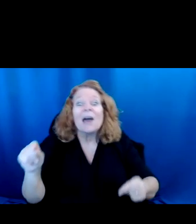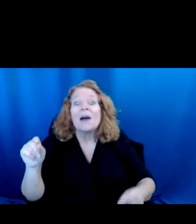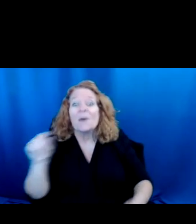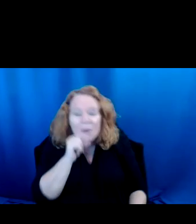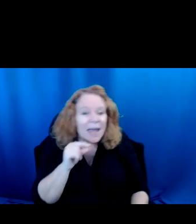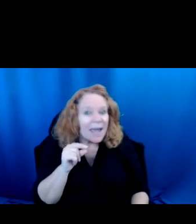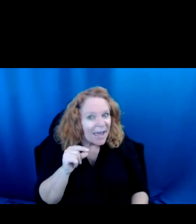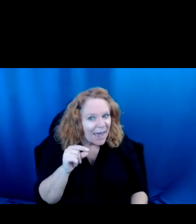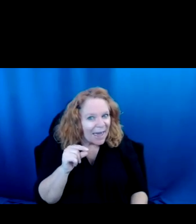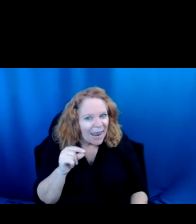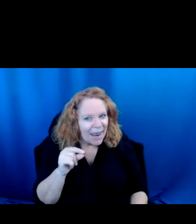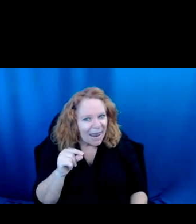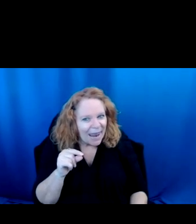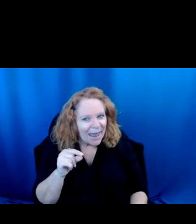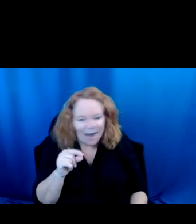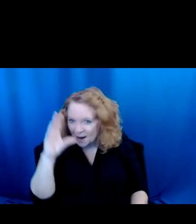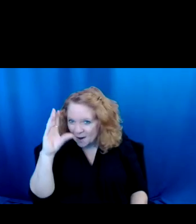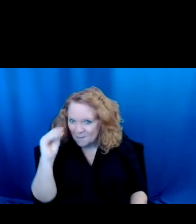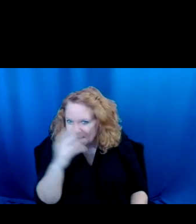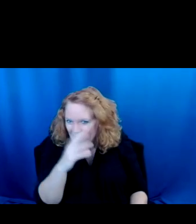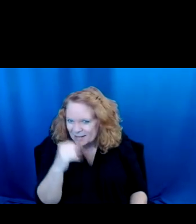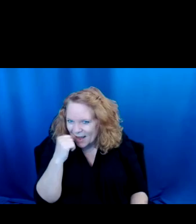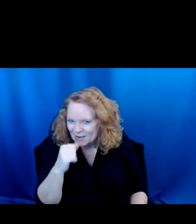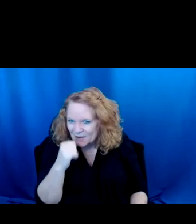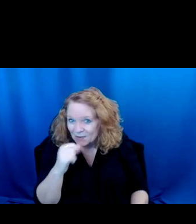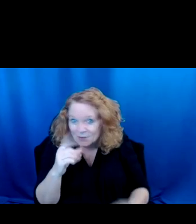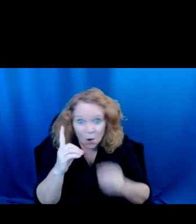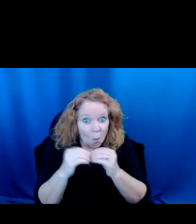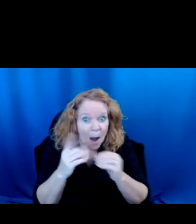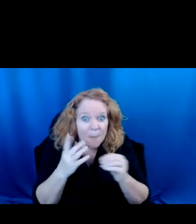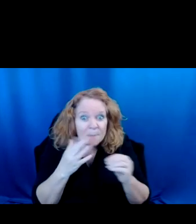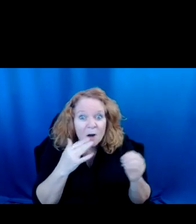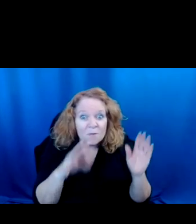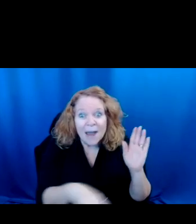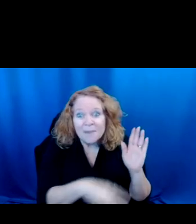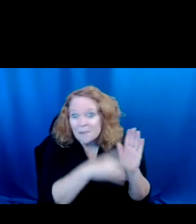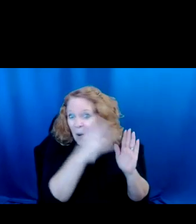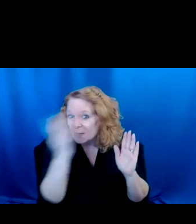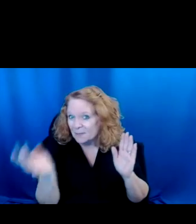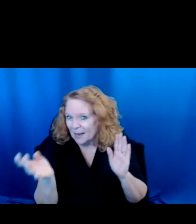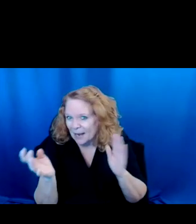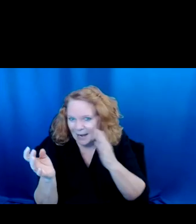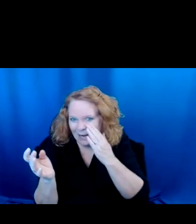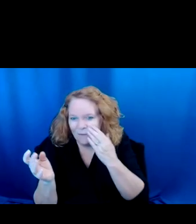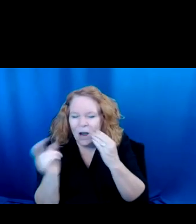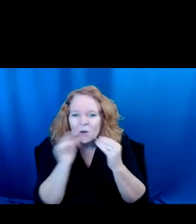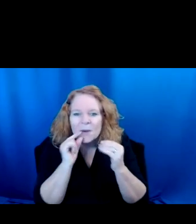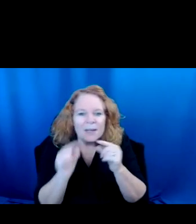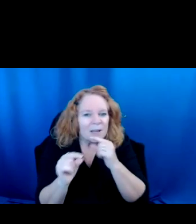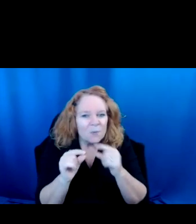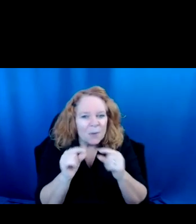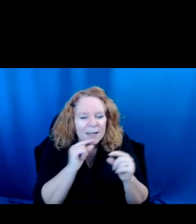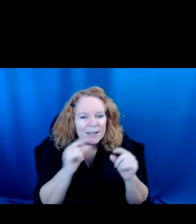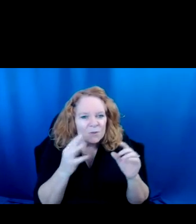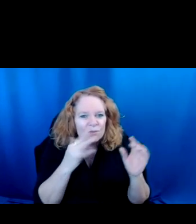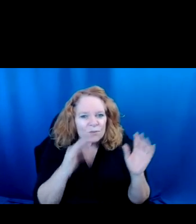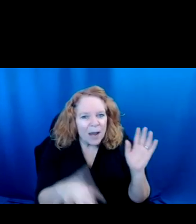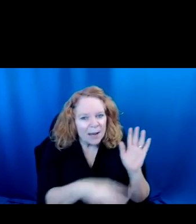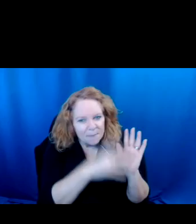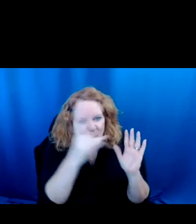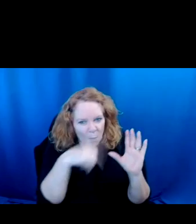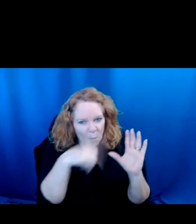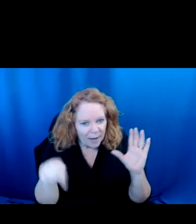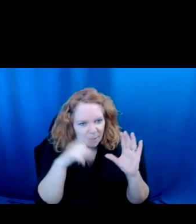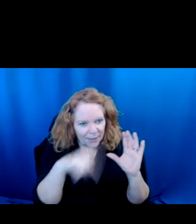Gwyn, Gwyn. Boys and girls, one more rainbow spin of Gwynny, Gwyn, Gwyn's rainbow wheel.